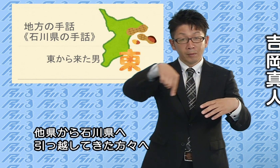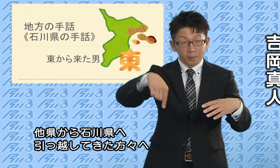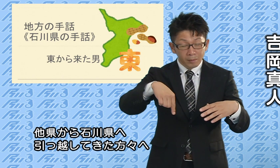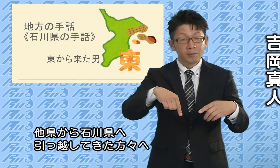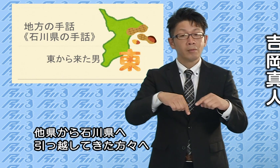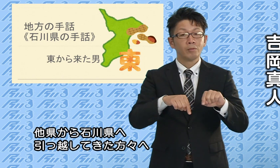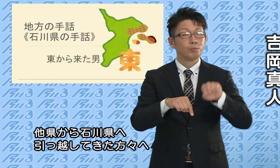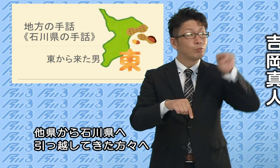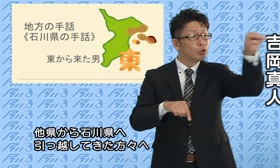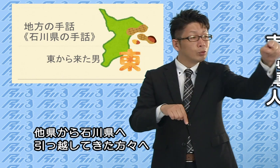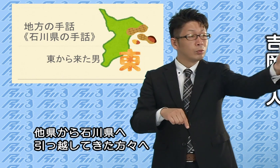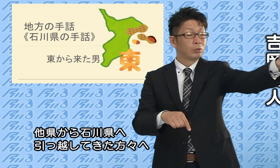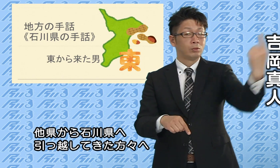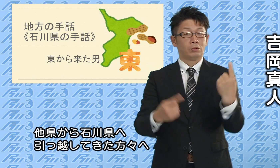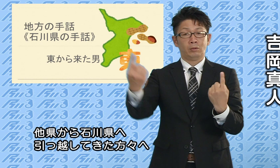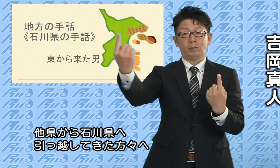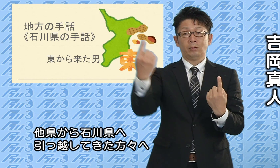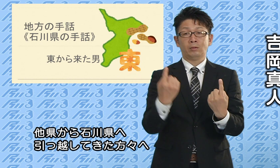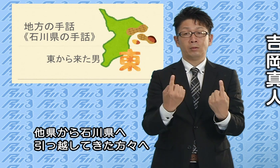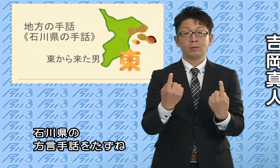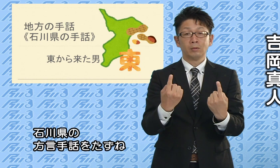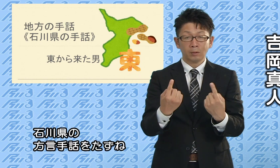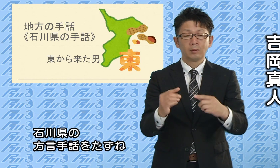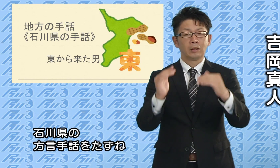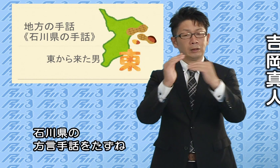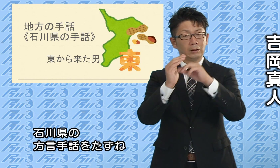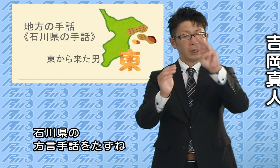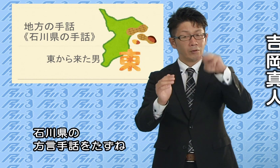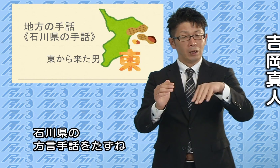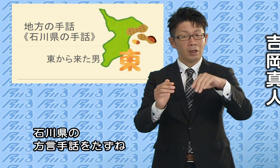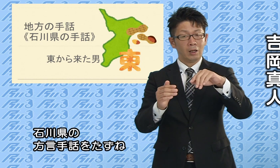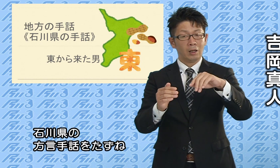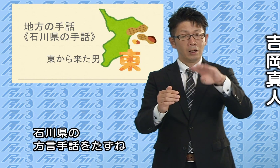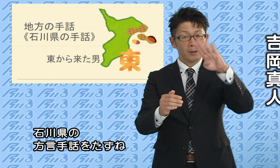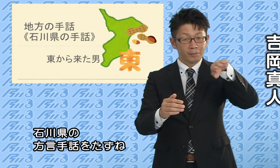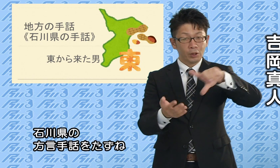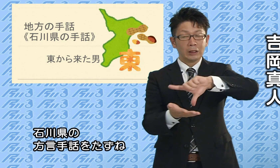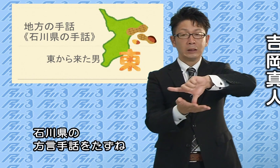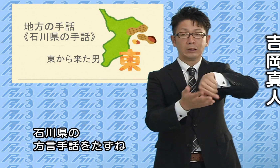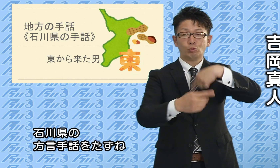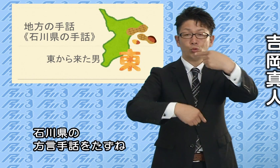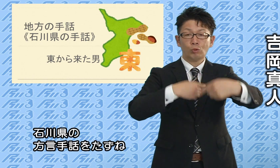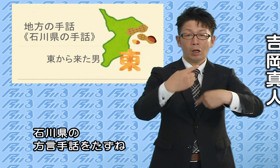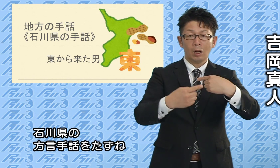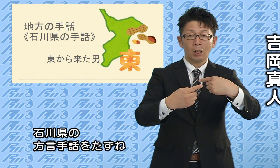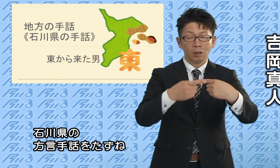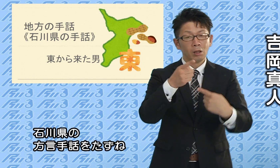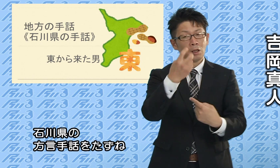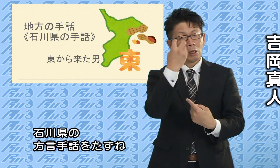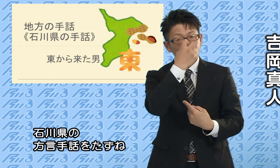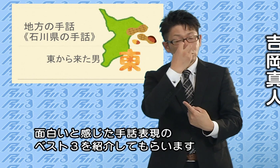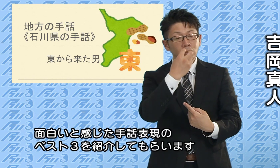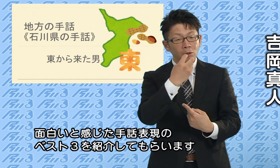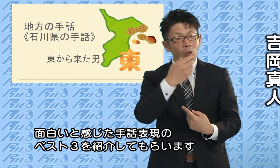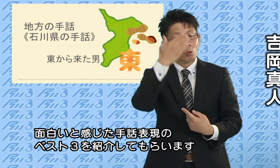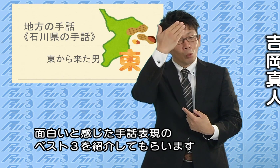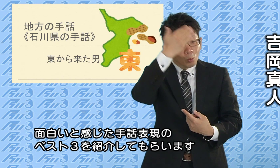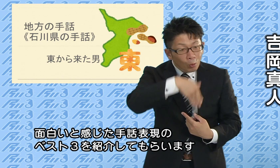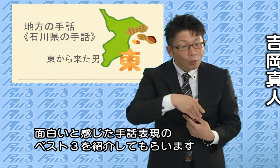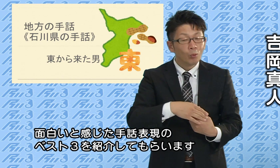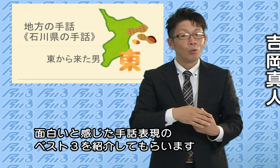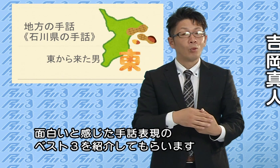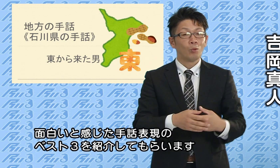他県から石川県へ引っ越してきた方々に石川県の方言手話を尋